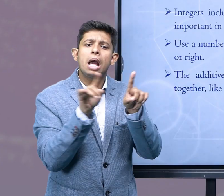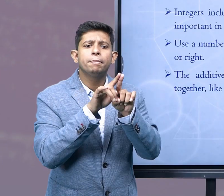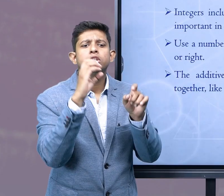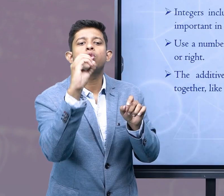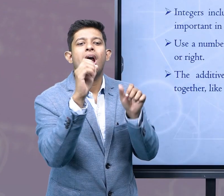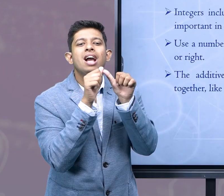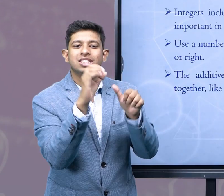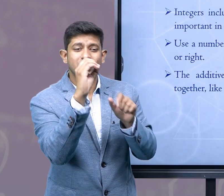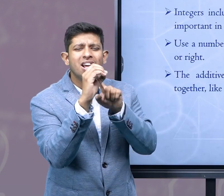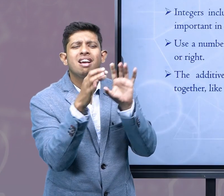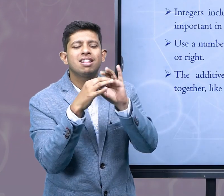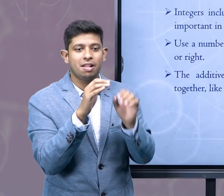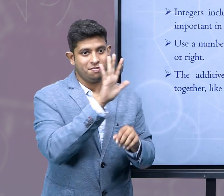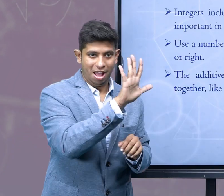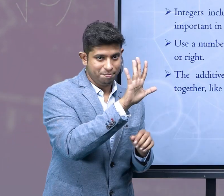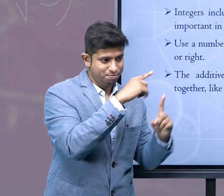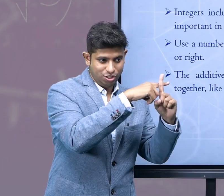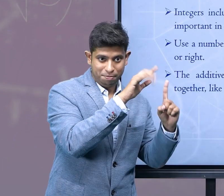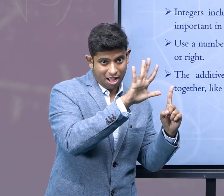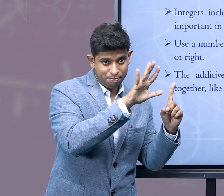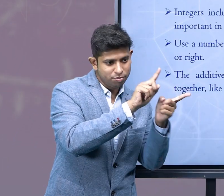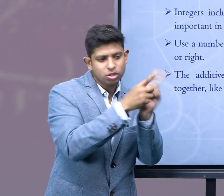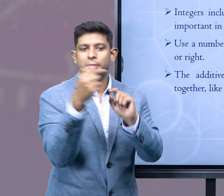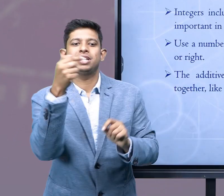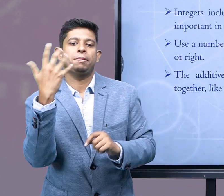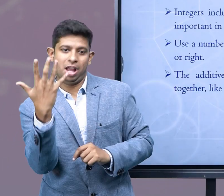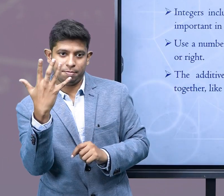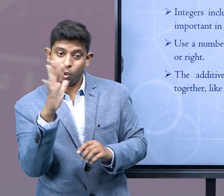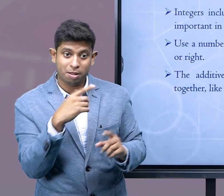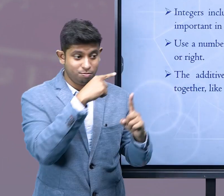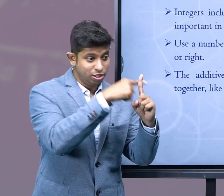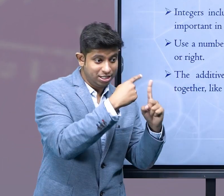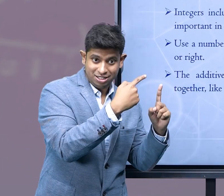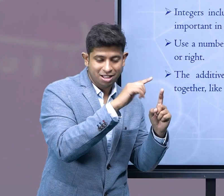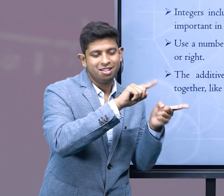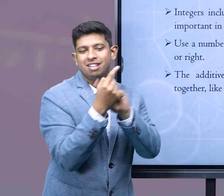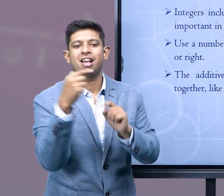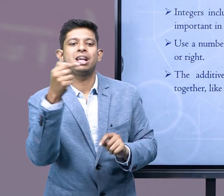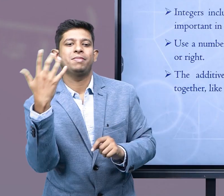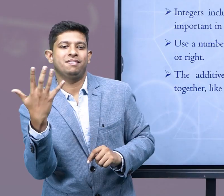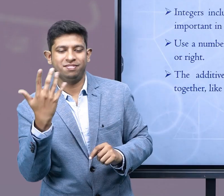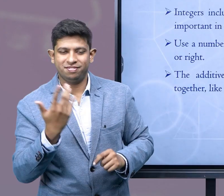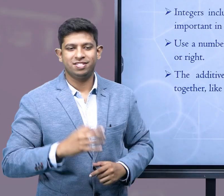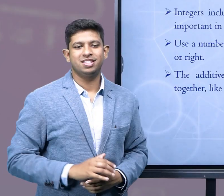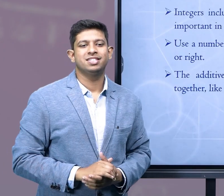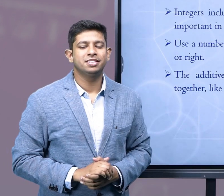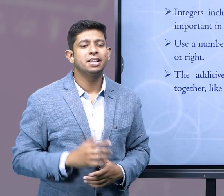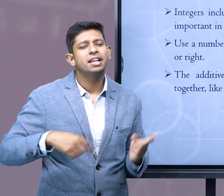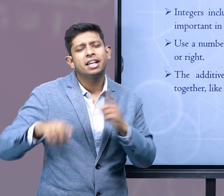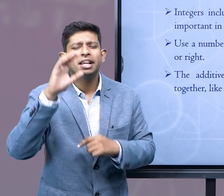बढ़कर। किसी संख्या का योज्य प्रतिलोम वह संख्या होती है जिसे जोड़ने पर शून्य प्राप्त होता है, जैसे